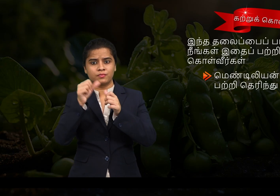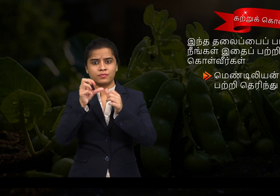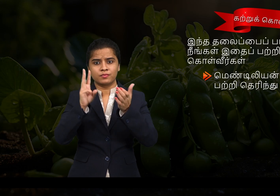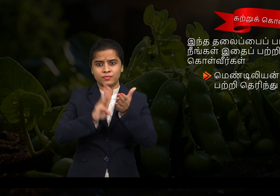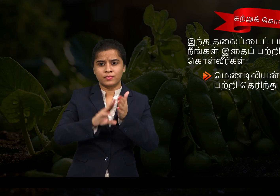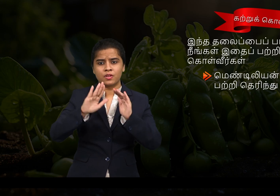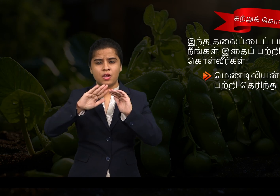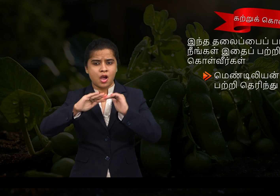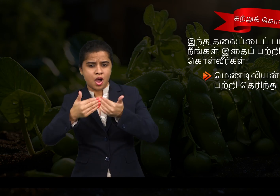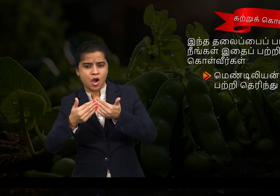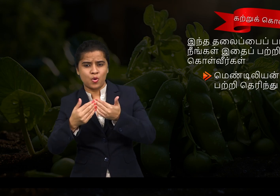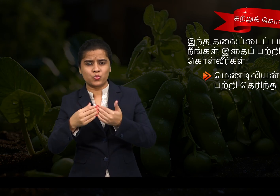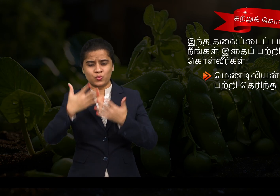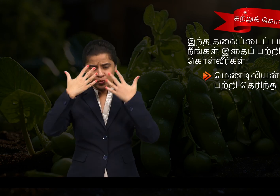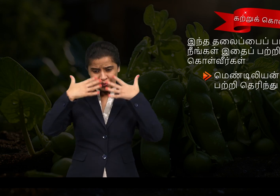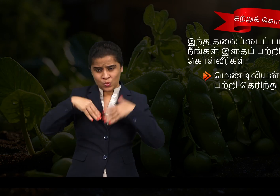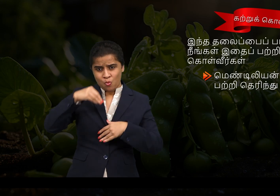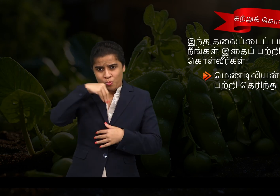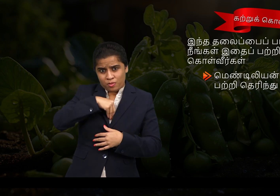கொள்வீர்கள்.